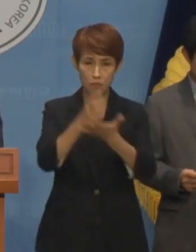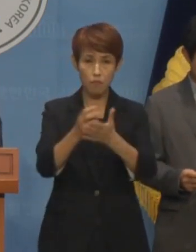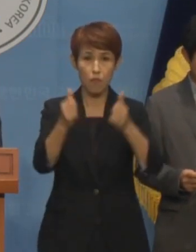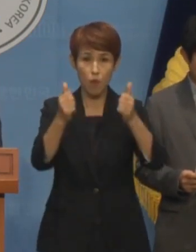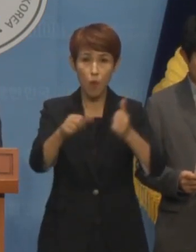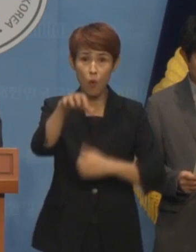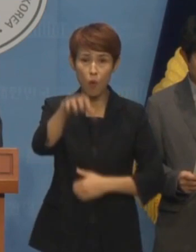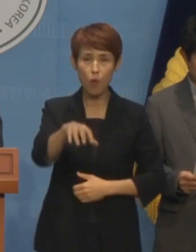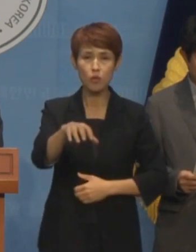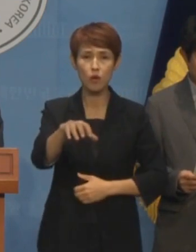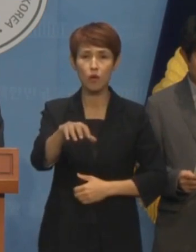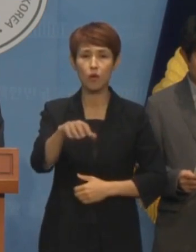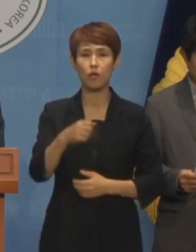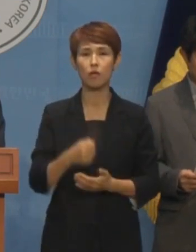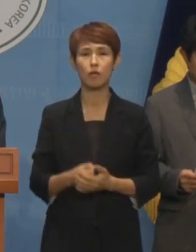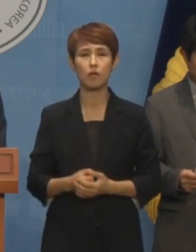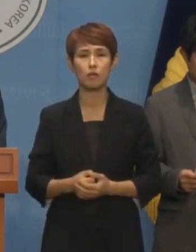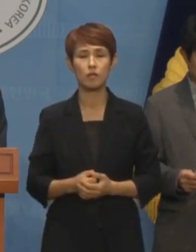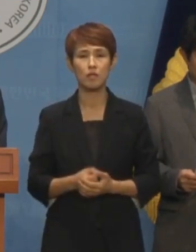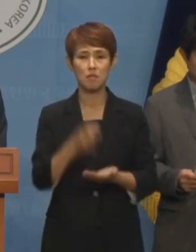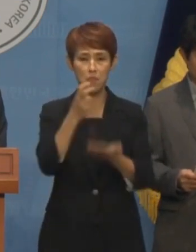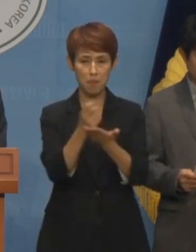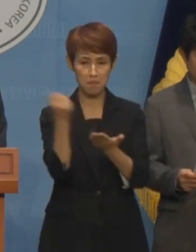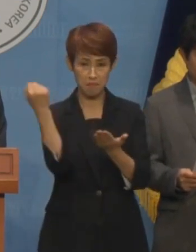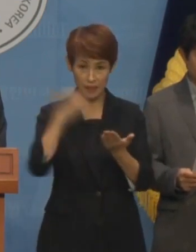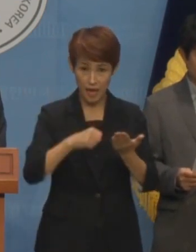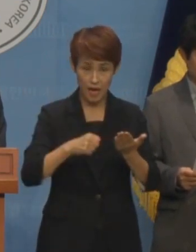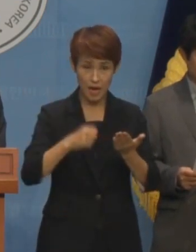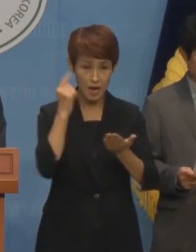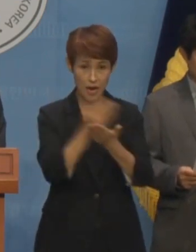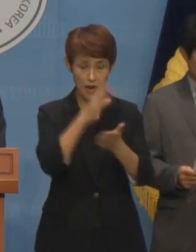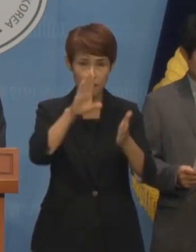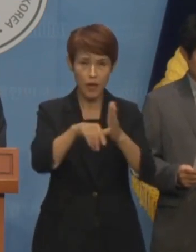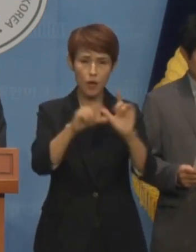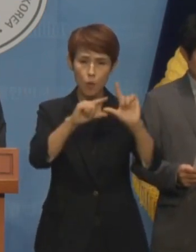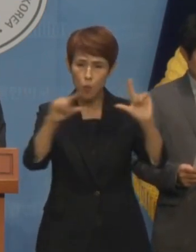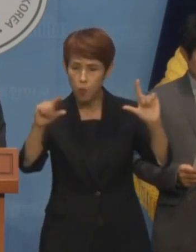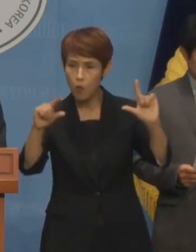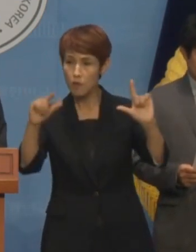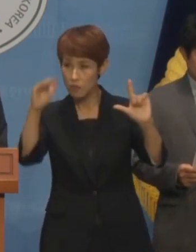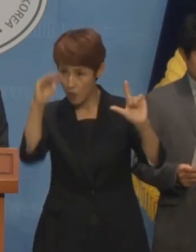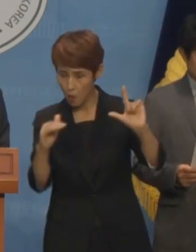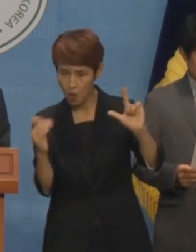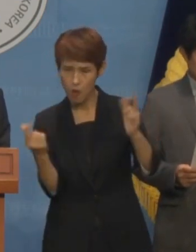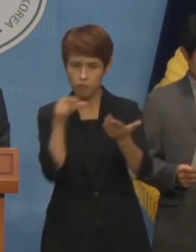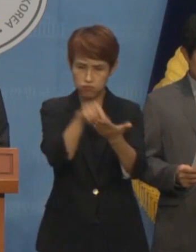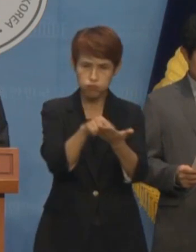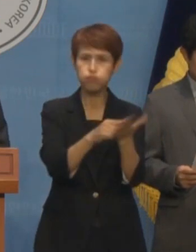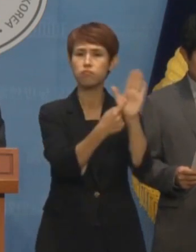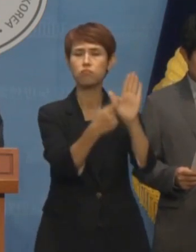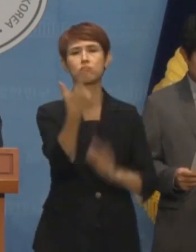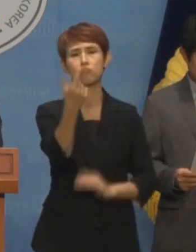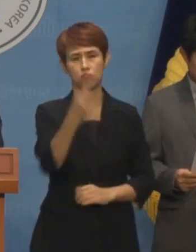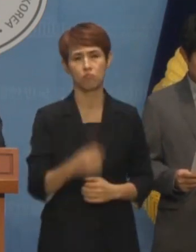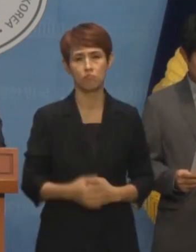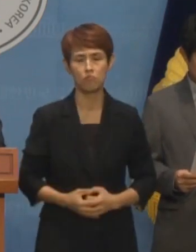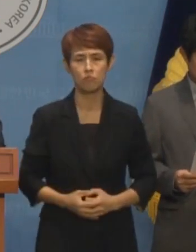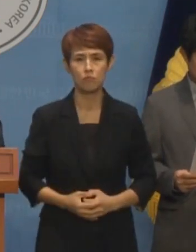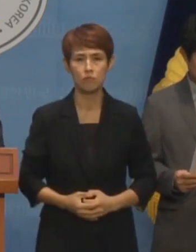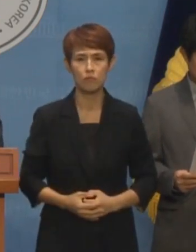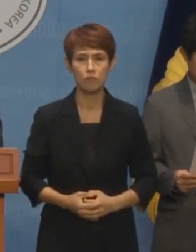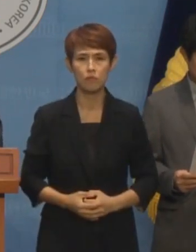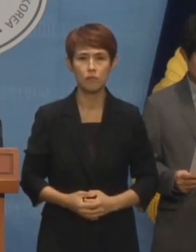헌법재판소에서 유연 여부 판결을 내릴 때도 최종 결정과 반대되는 소수 의견을 공개적으로 피력합니다.